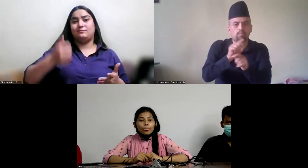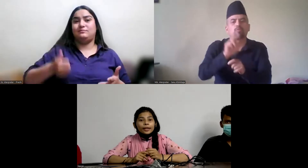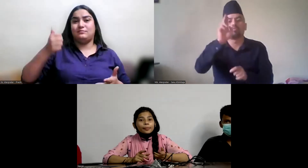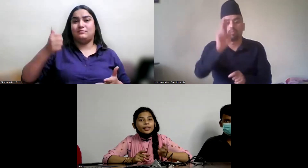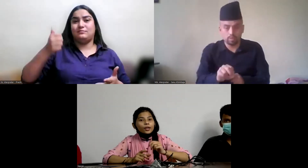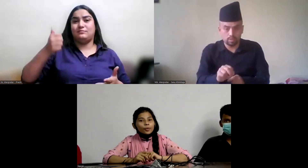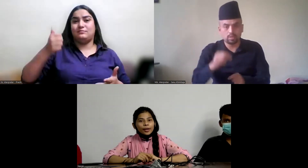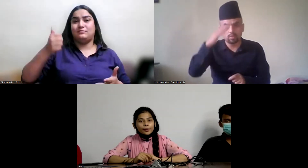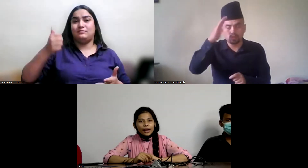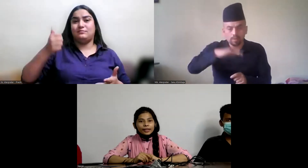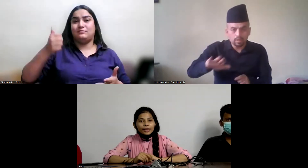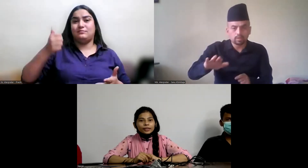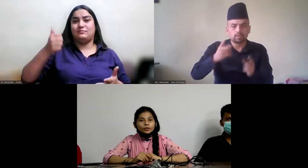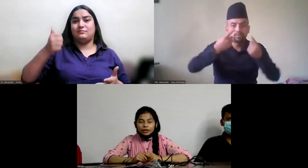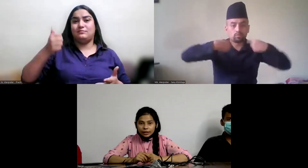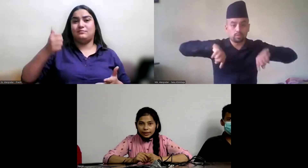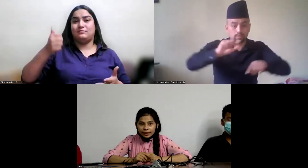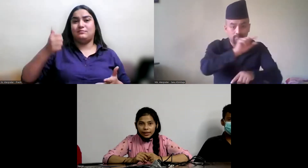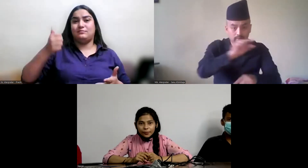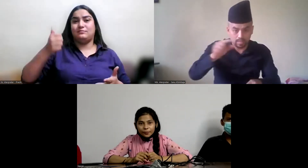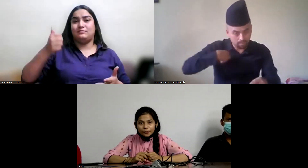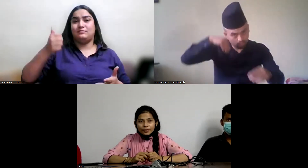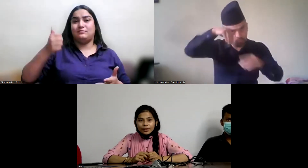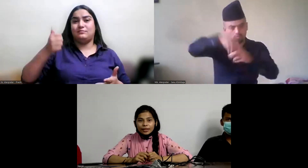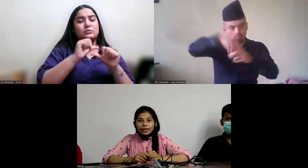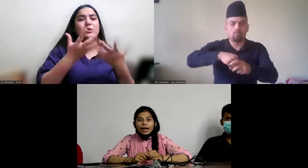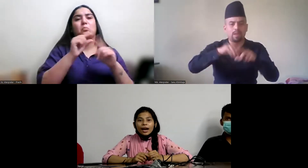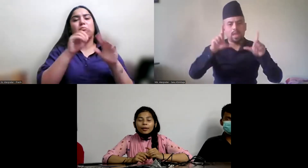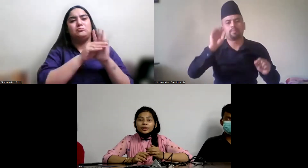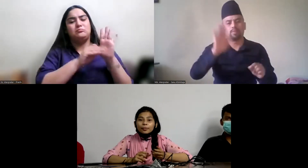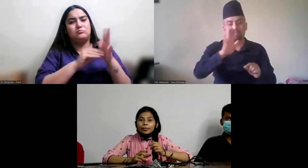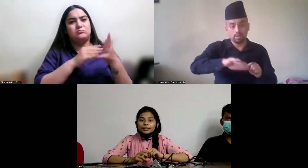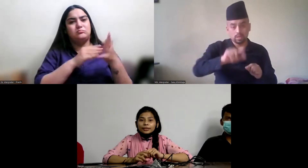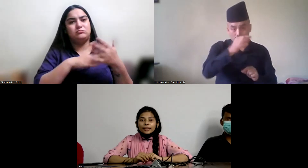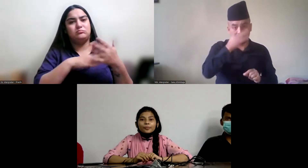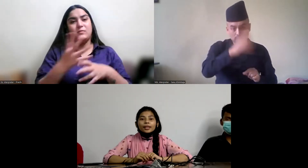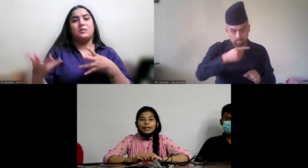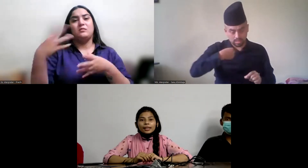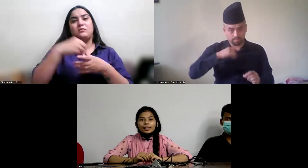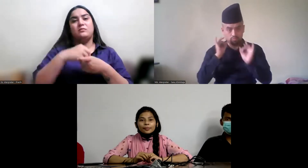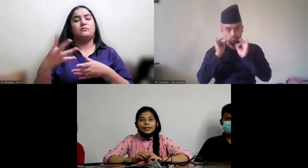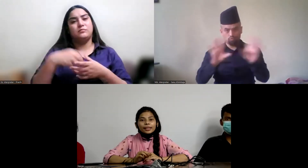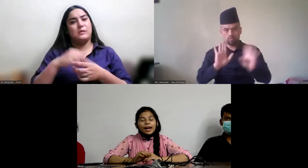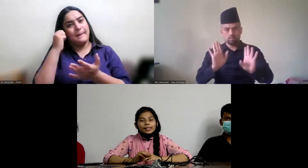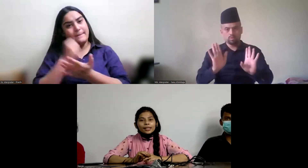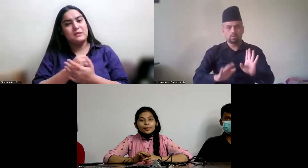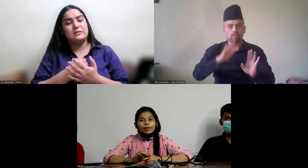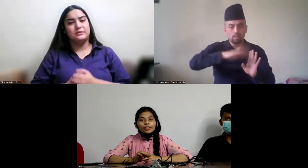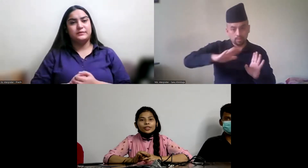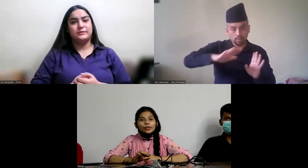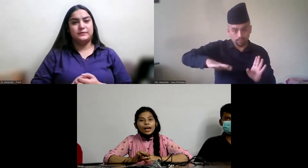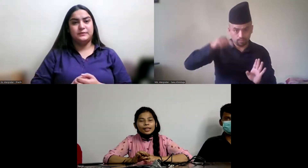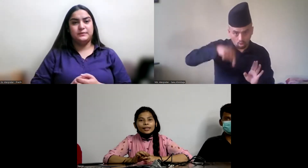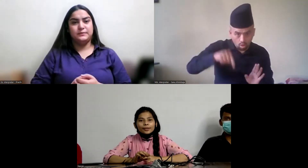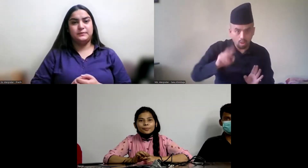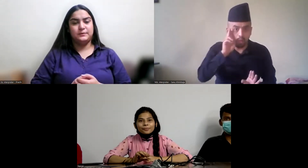कामों या बैठकों में हमारी भागीदारी सुनिश्चित की जाए। हम सभी बच्चे कल का नहीं बल्कि आज का भी